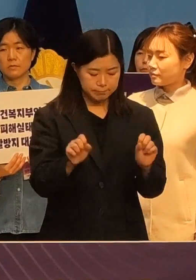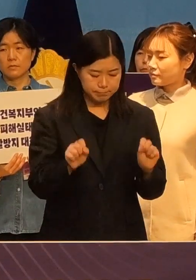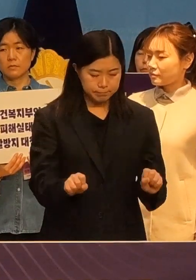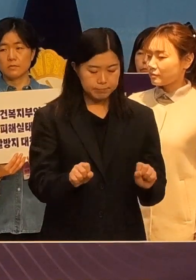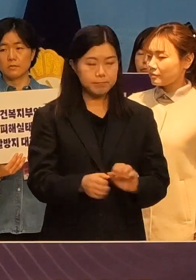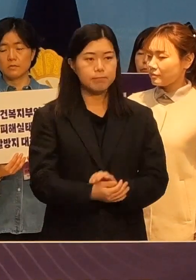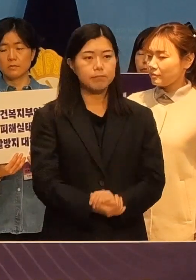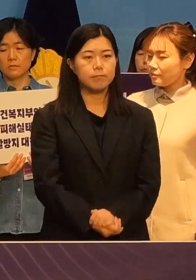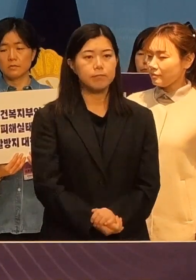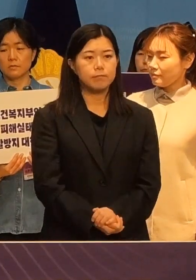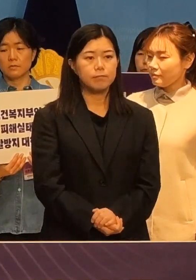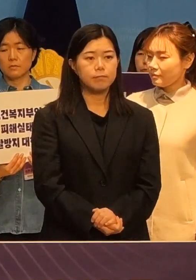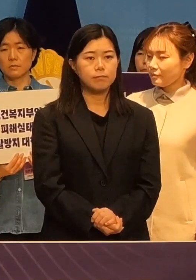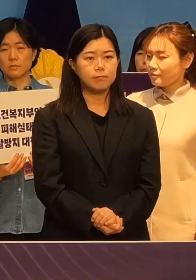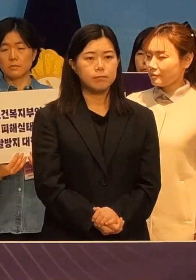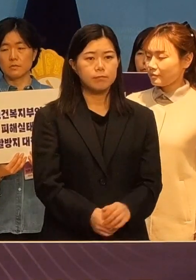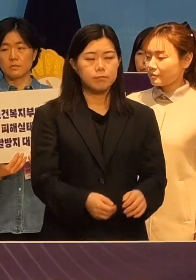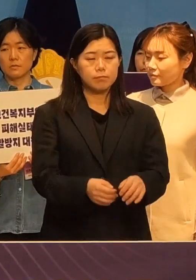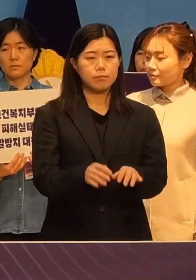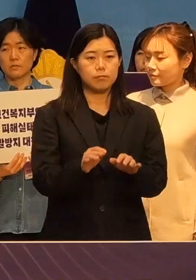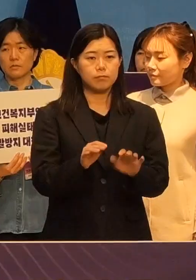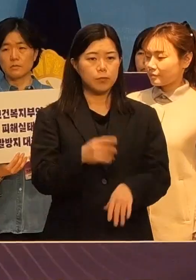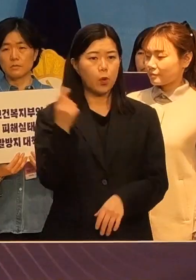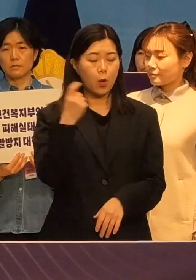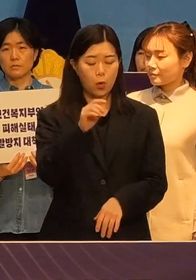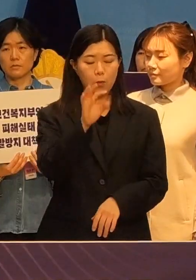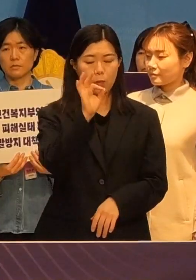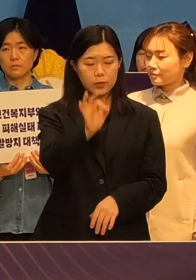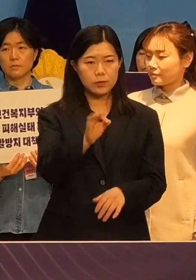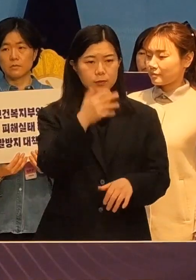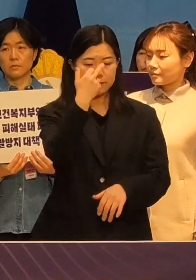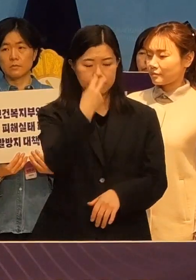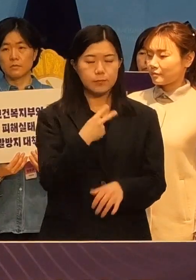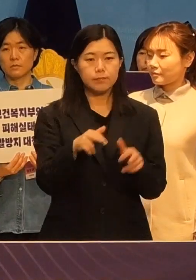안녕하십니까. 소리로 보는 시각장애인 더불어민주당